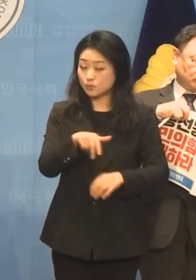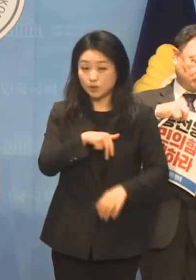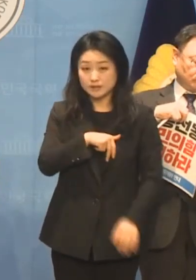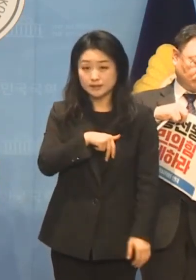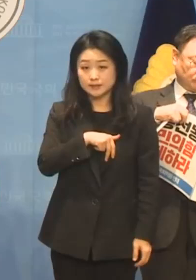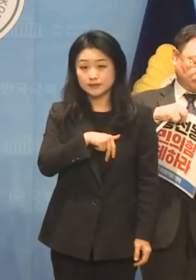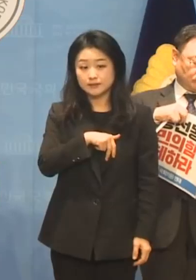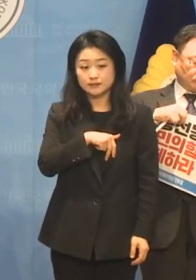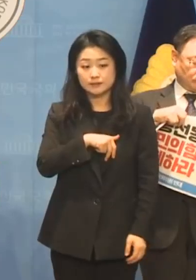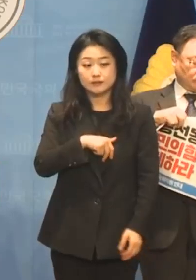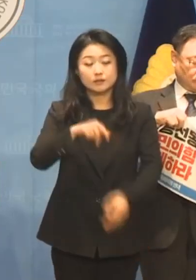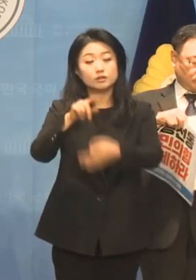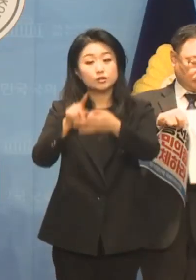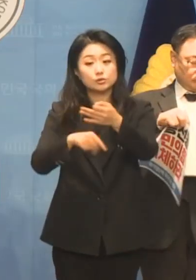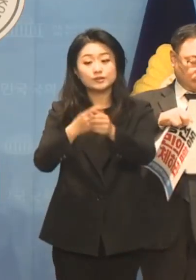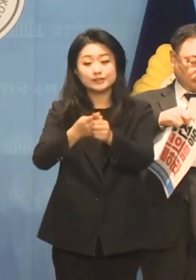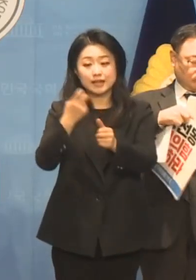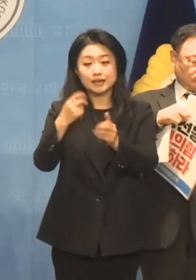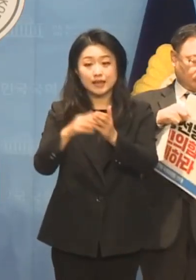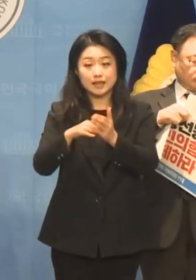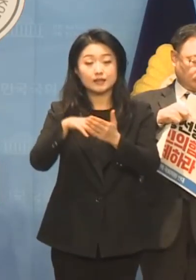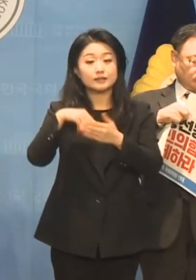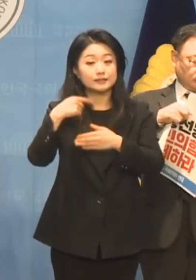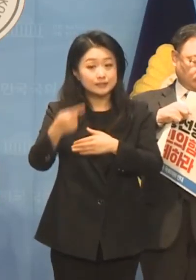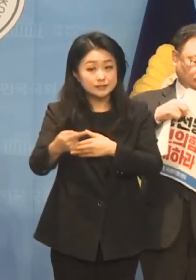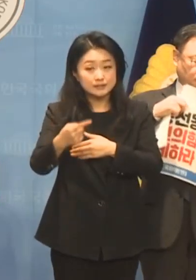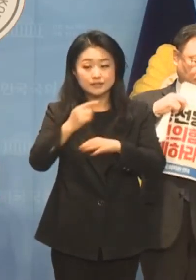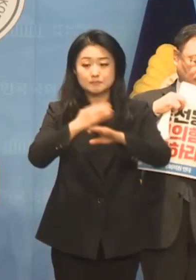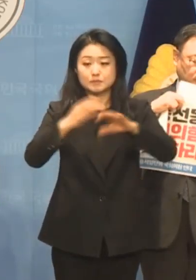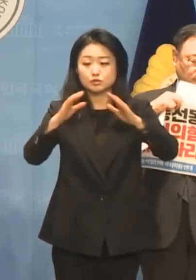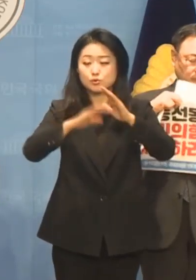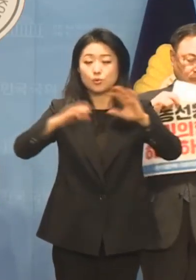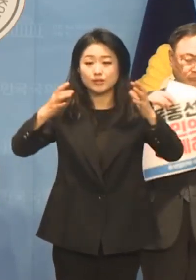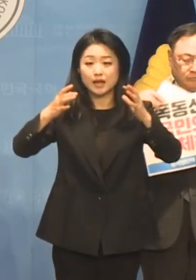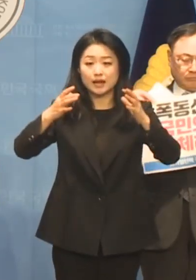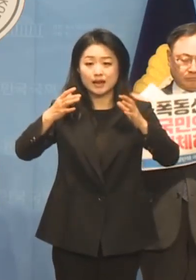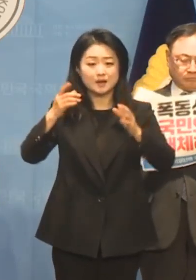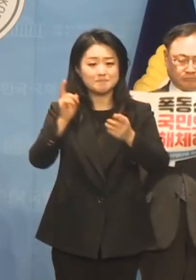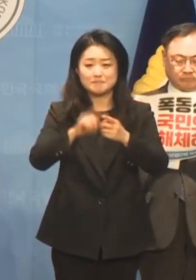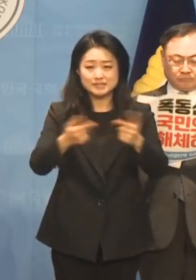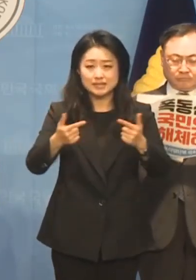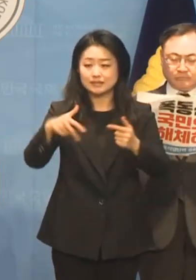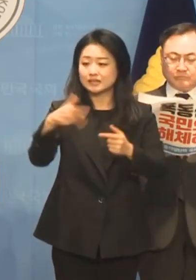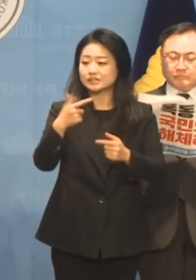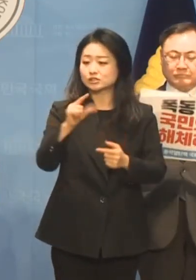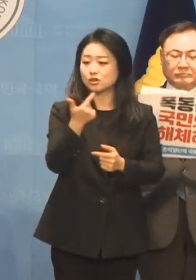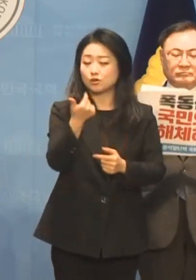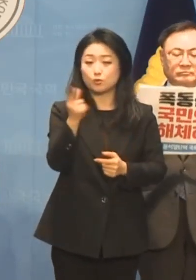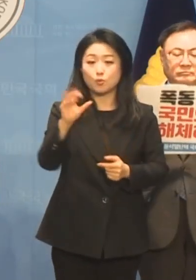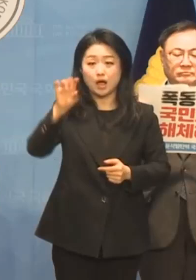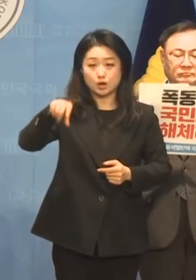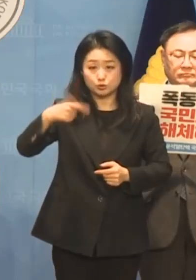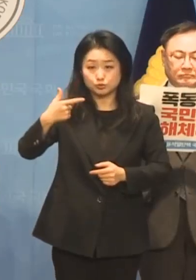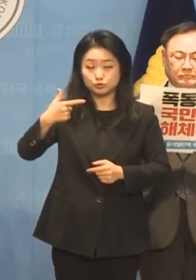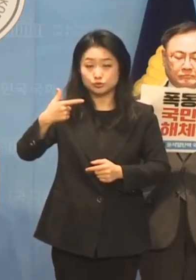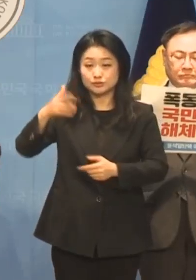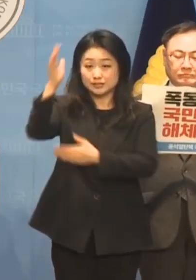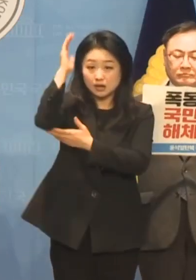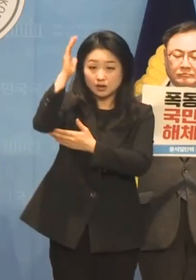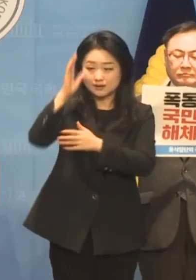의원들은 윤석열 탄핵 이후부터 민주공화국을 부정하는 전광훈 집회의 모습을